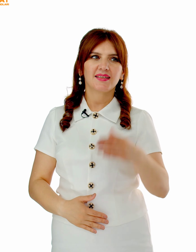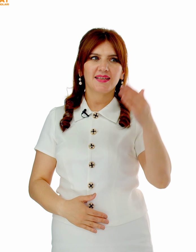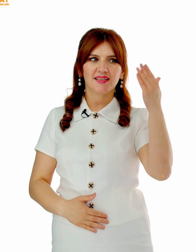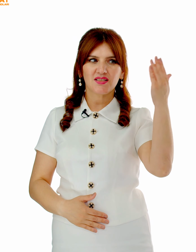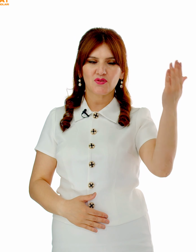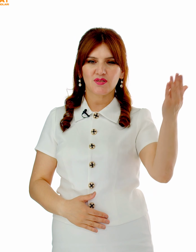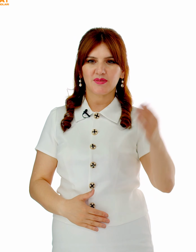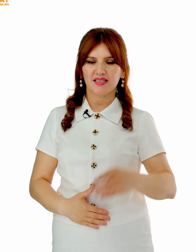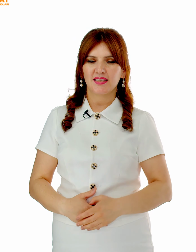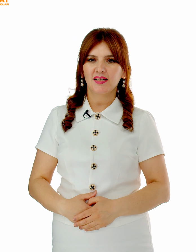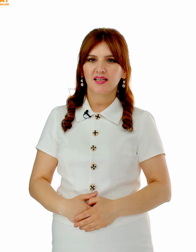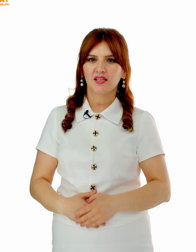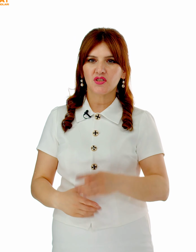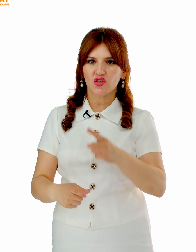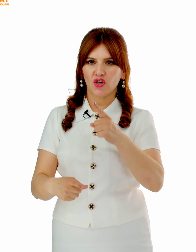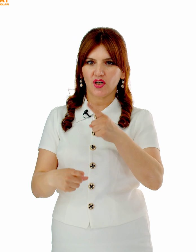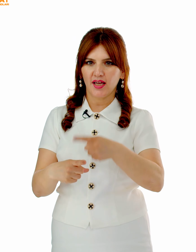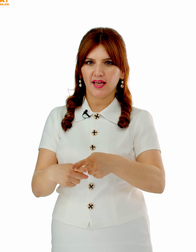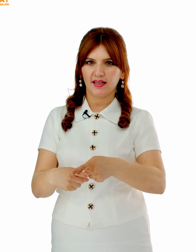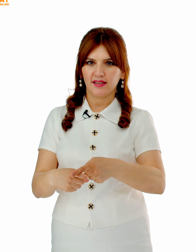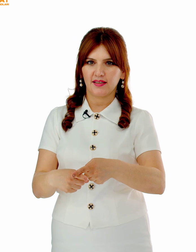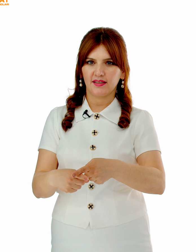Keyingi so'zimiz chorraha.